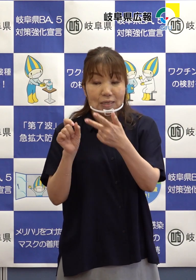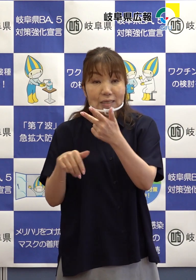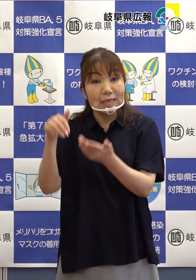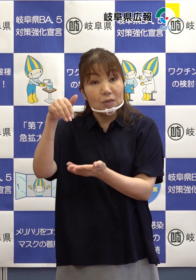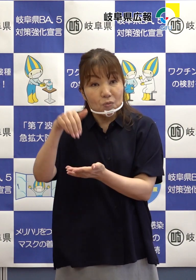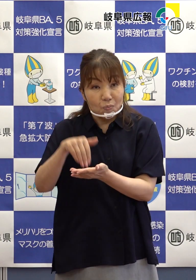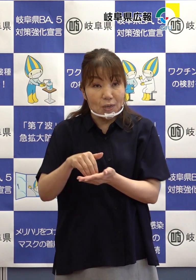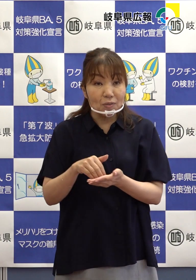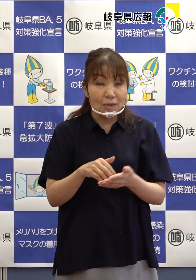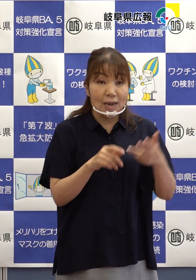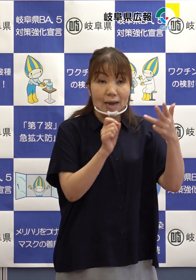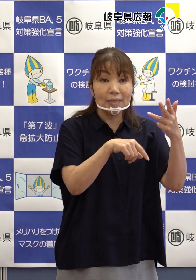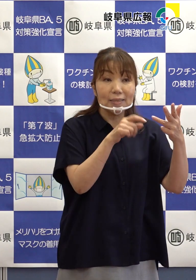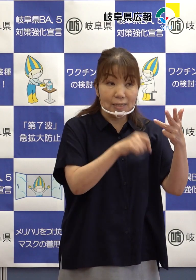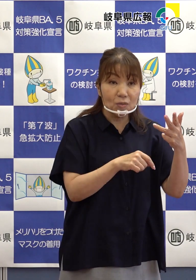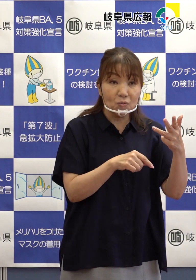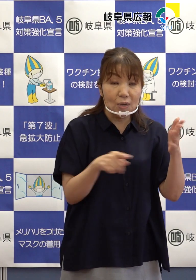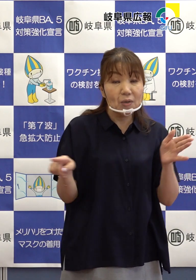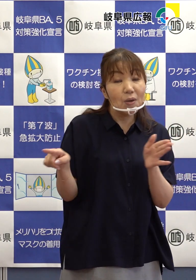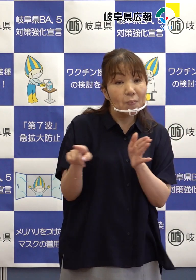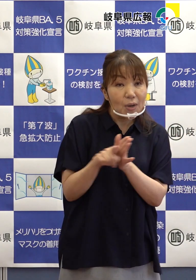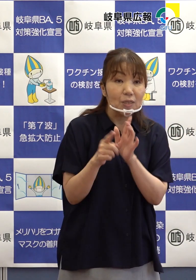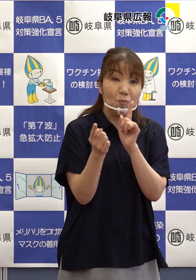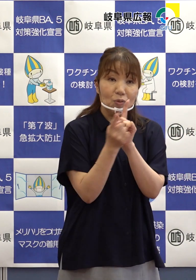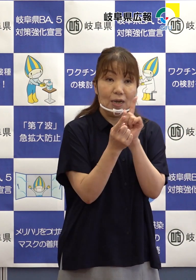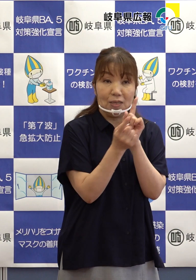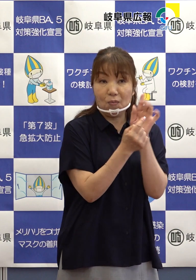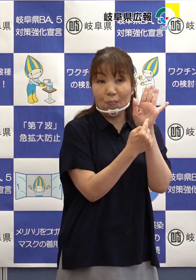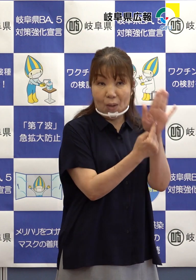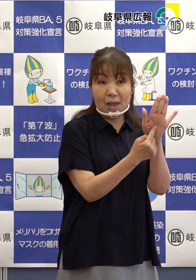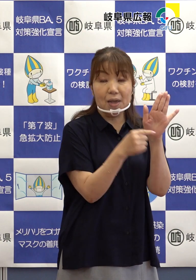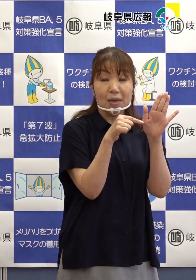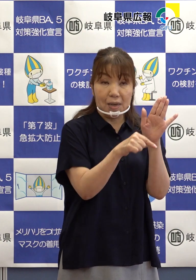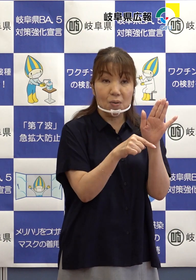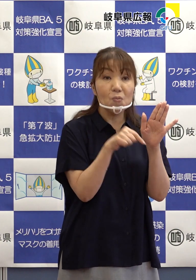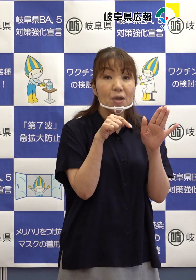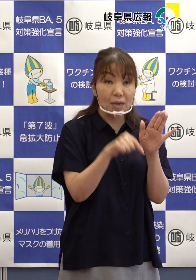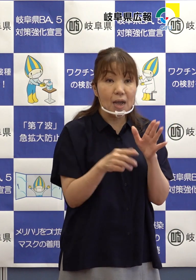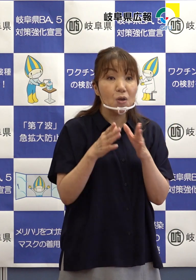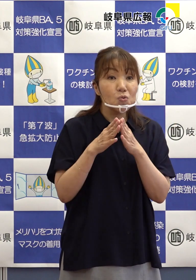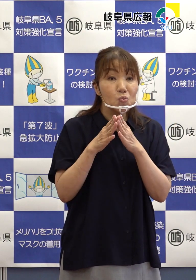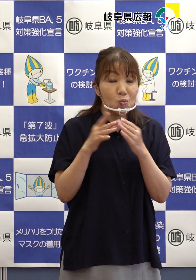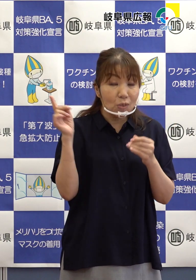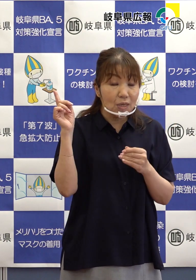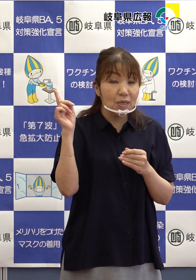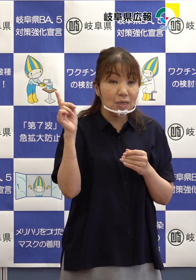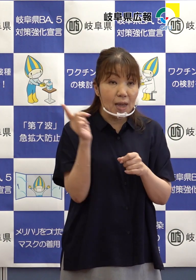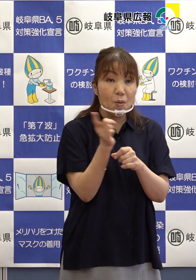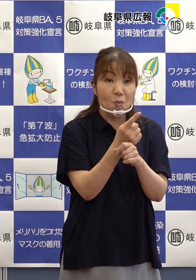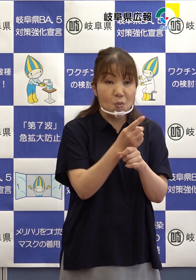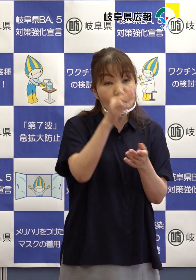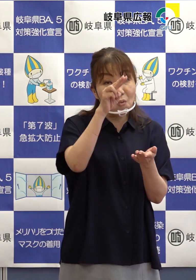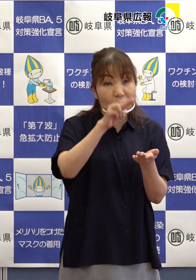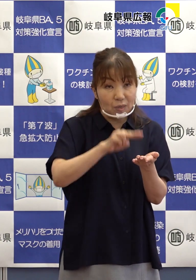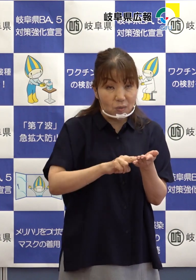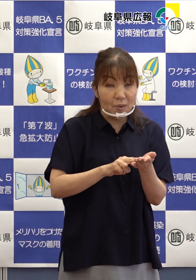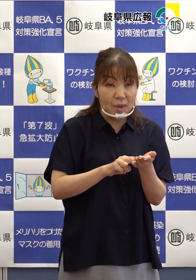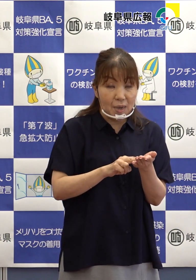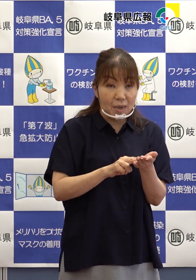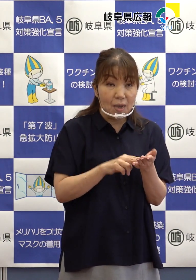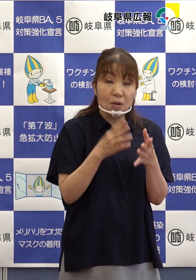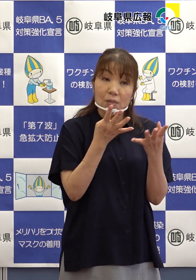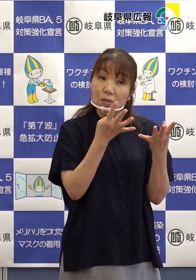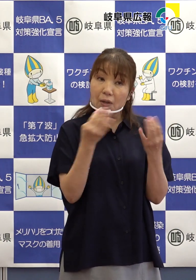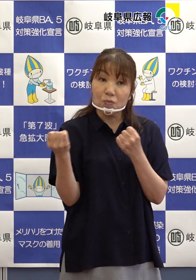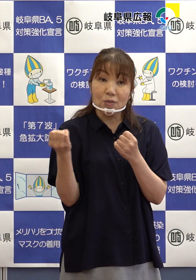かけては対策をこれまでも出してきておりますけれどもまあこれが国が一つの方向づけをしまーオフの鍵がです